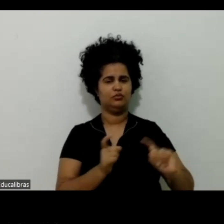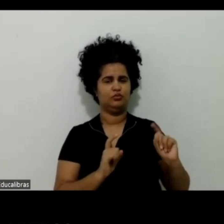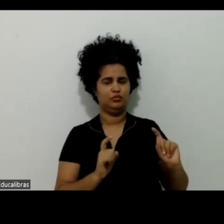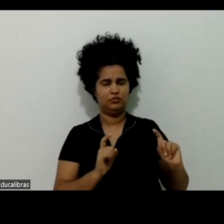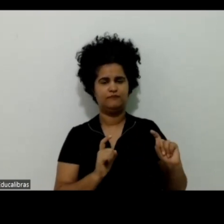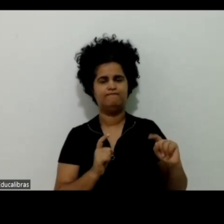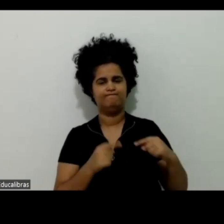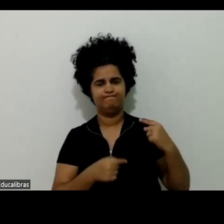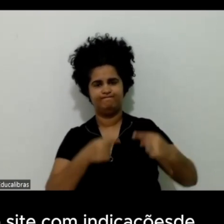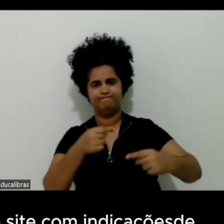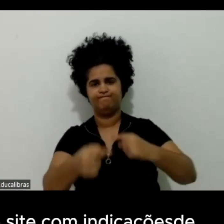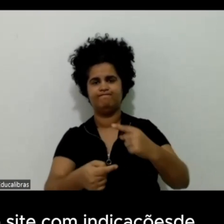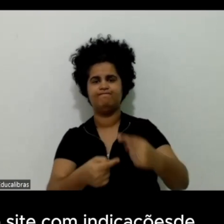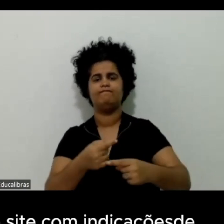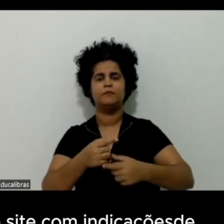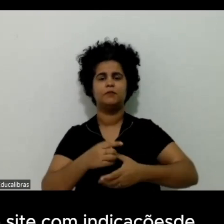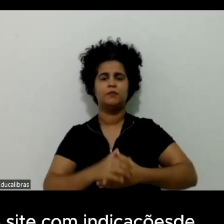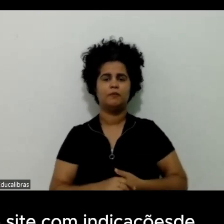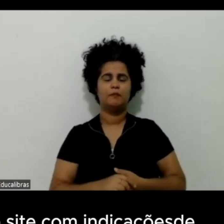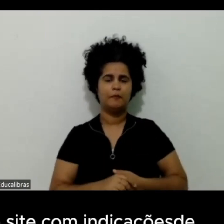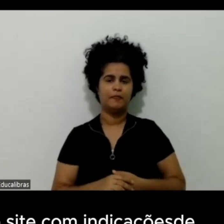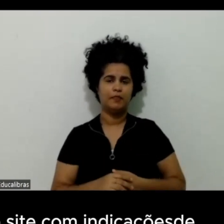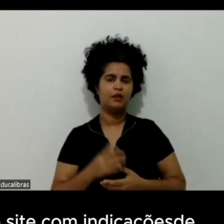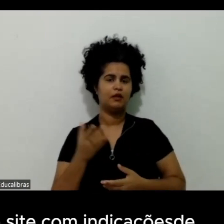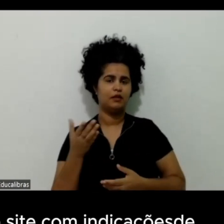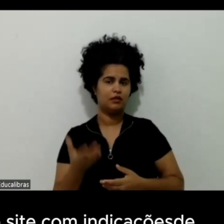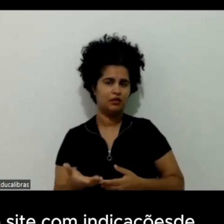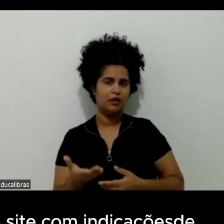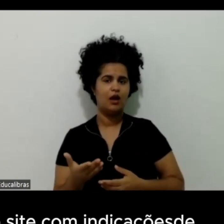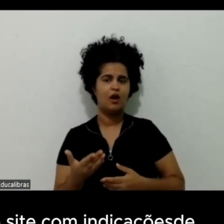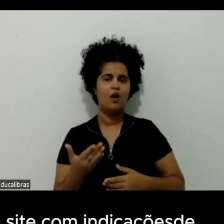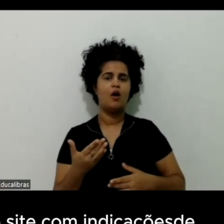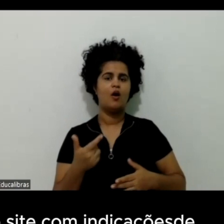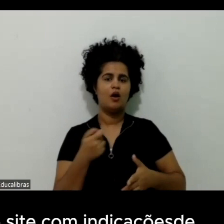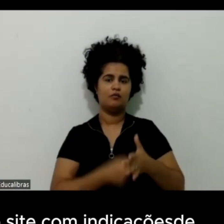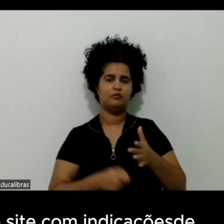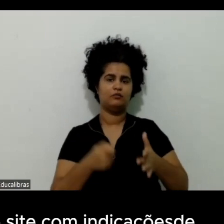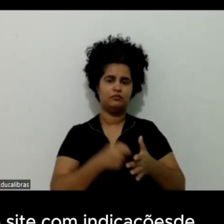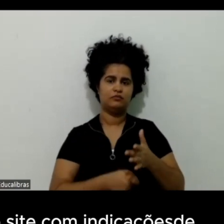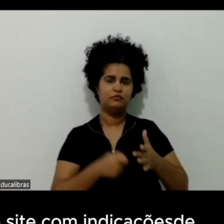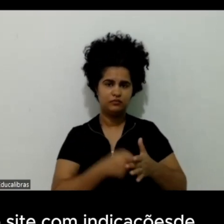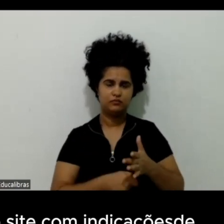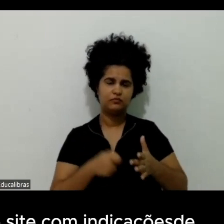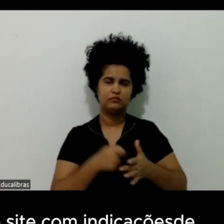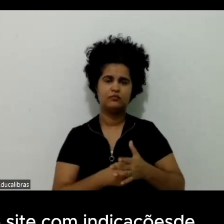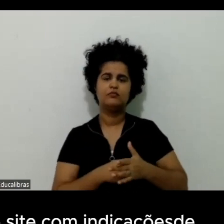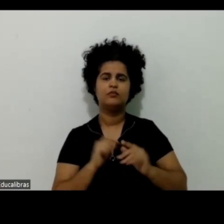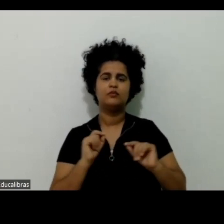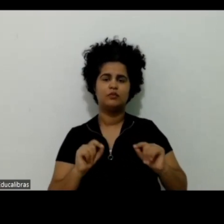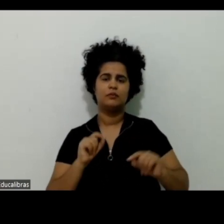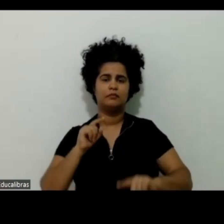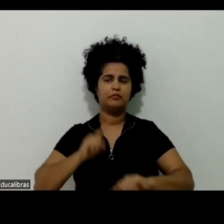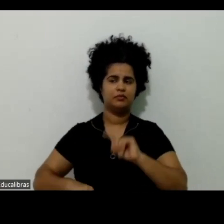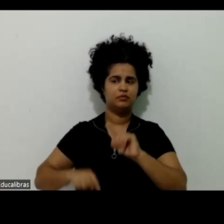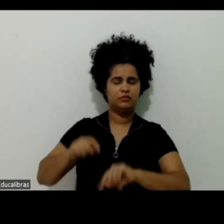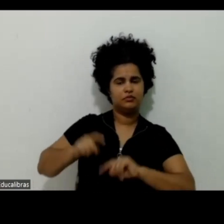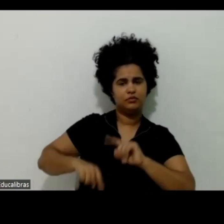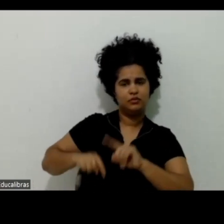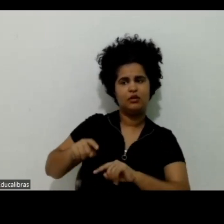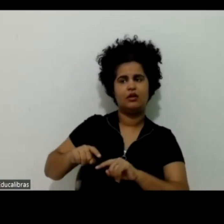gestão da ABECS, inclusive, né, lançou plataforma antirracista no site, com indicações de materiais, né, por todas